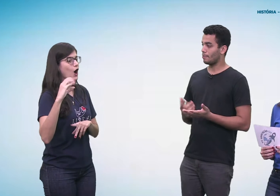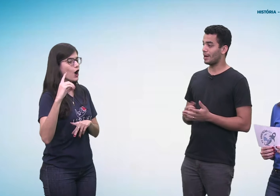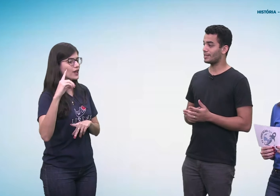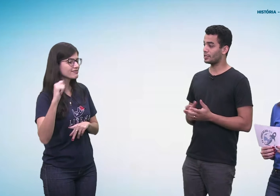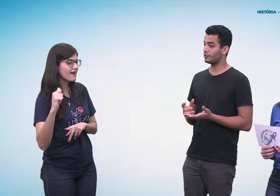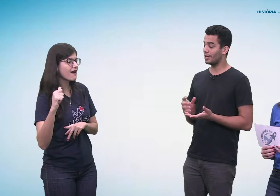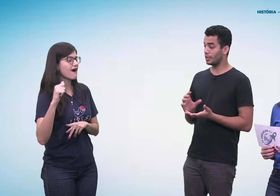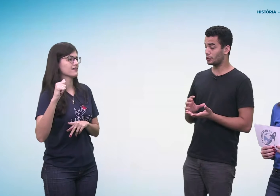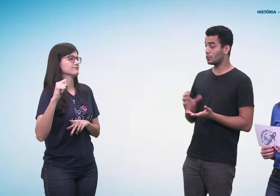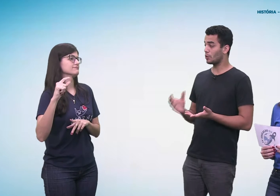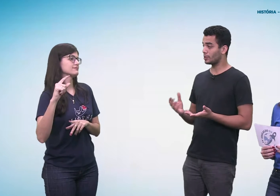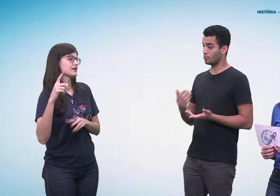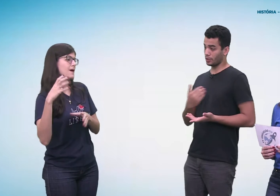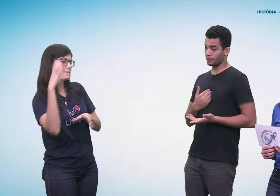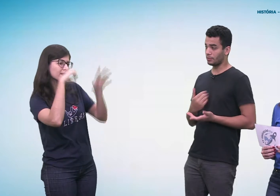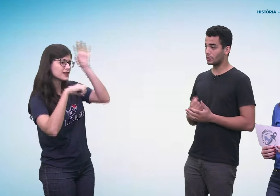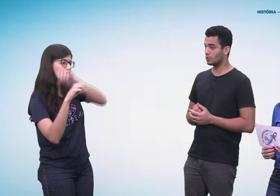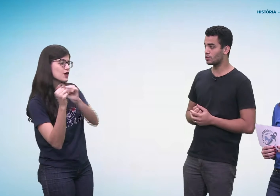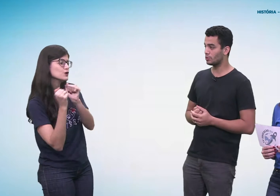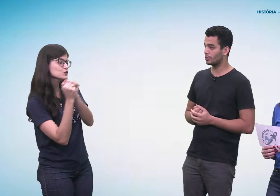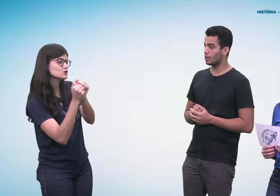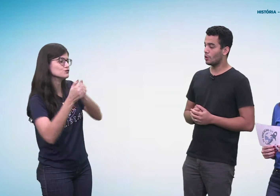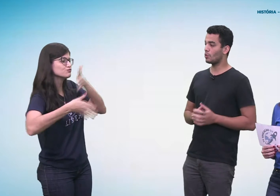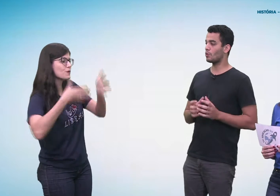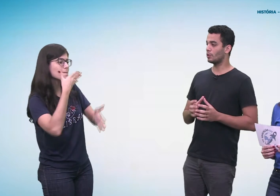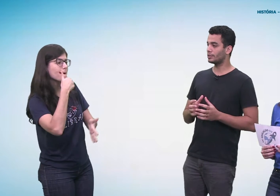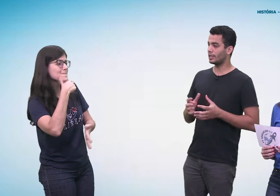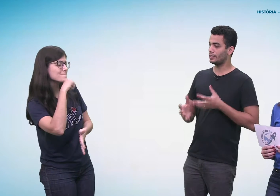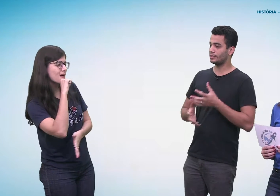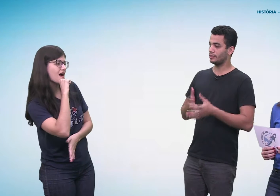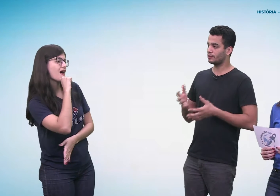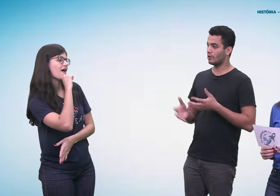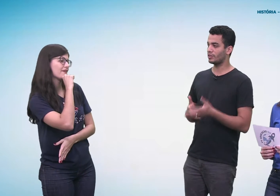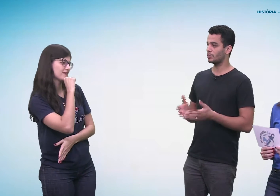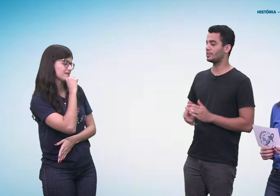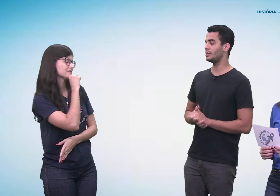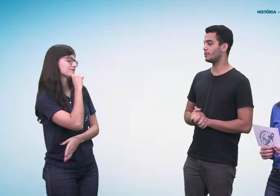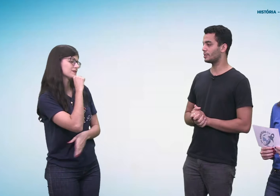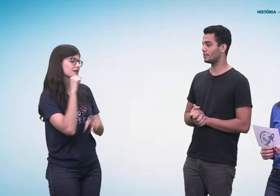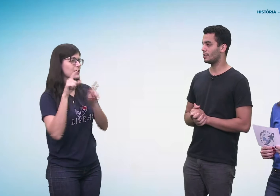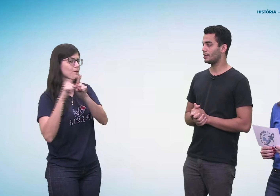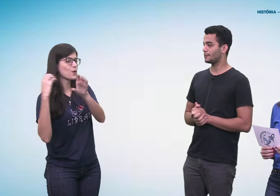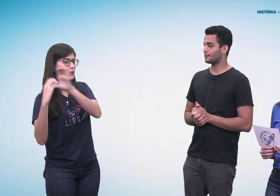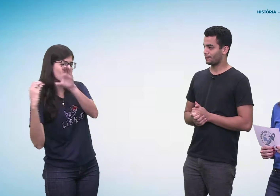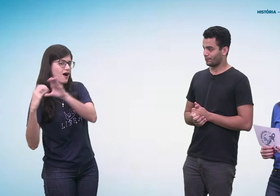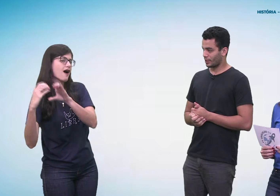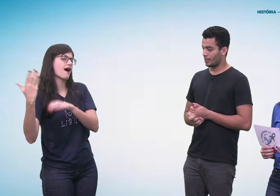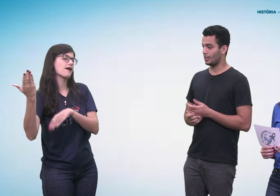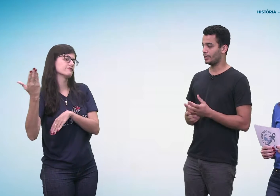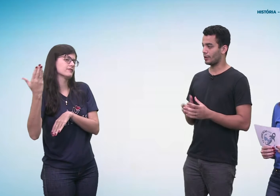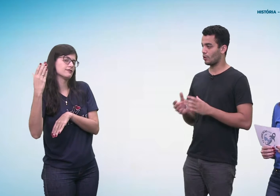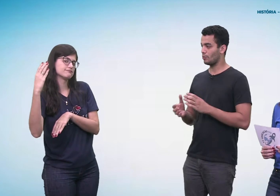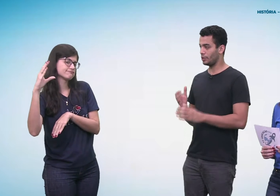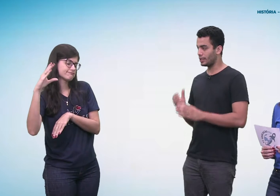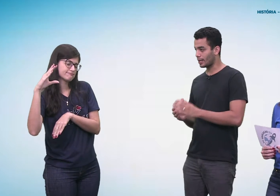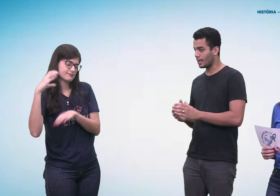mas é diferente do CODA, porque eu também sou surdo. O CODA, ele desenvolve as duas línguas. Ele comunica em